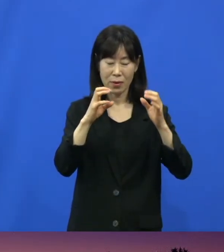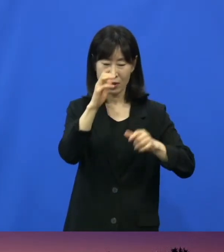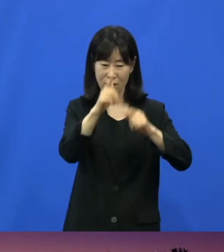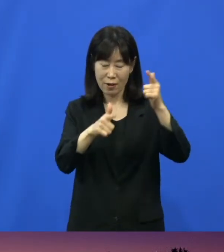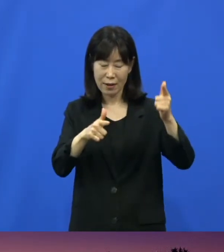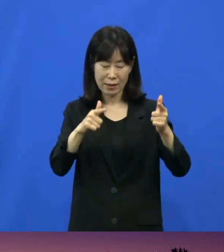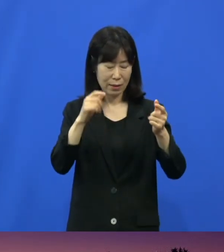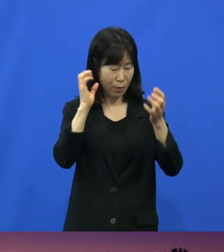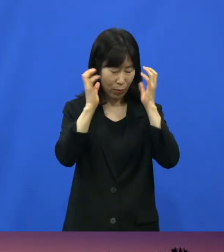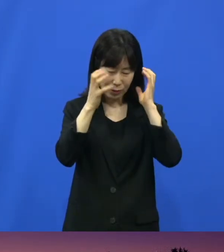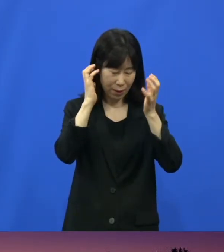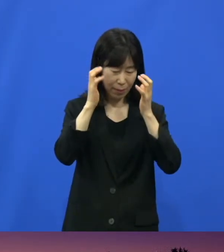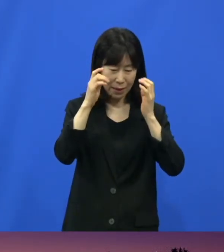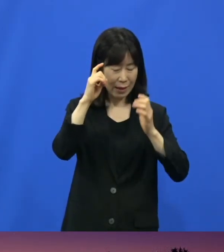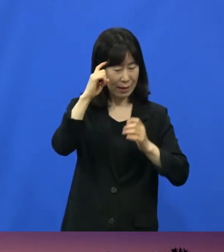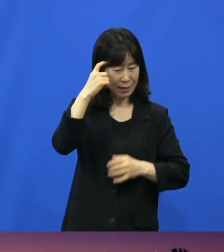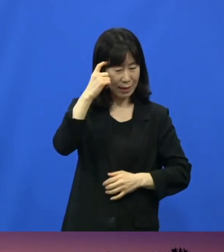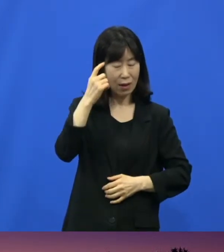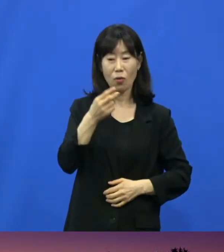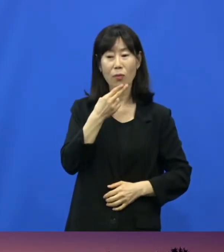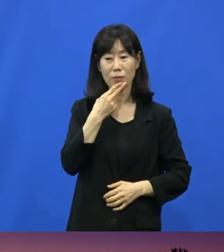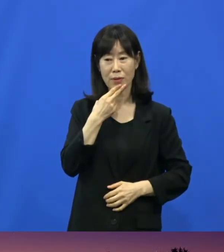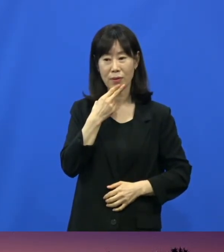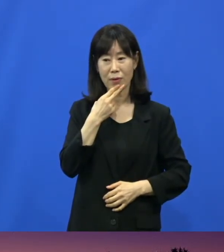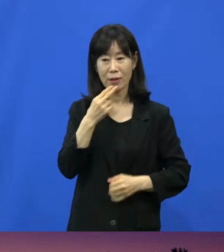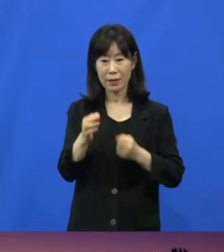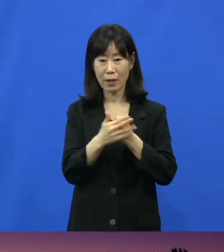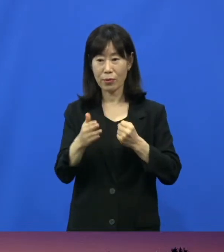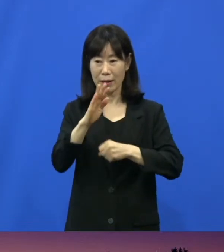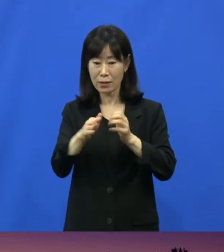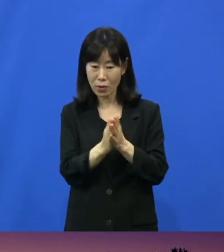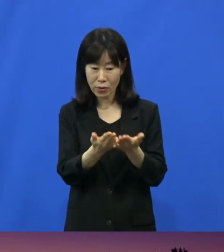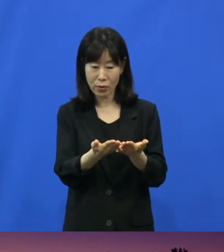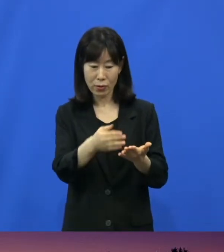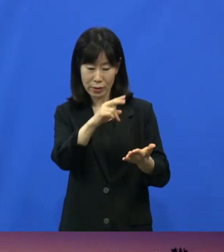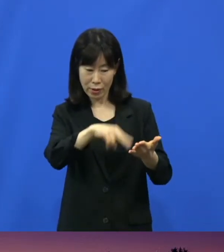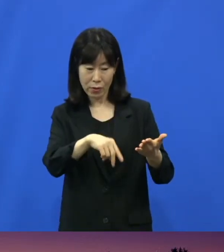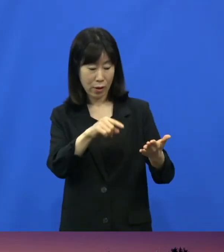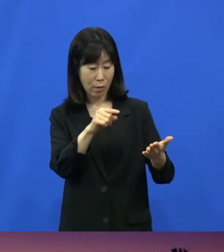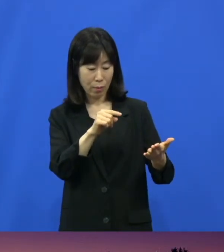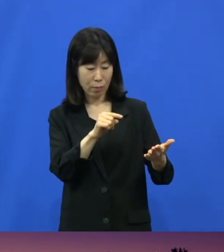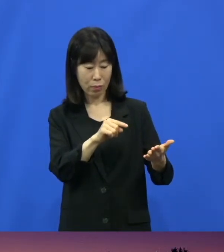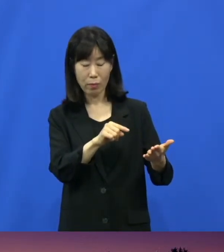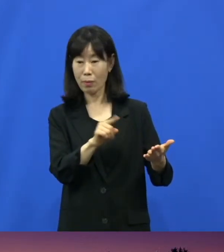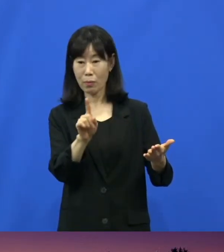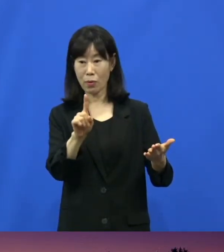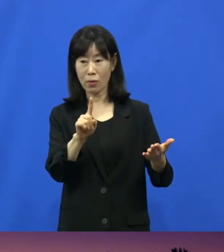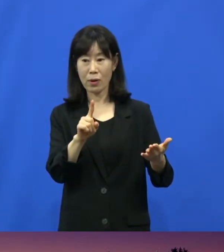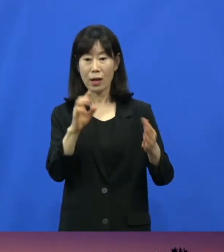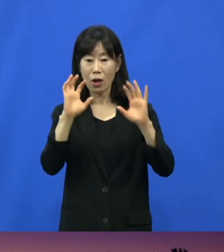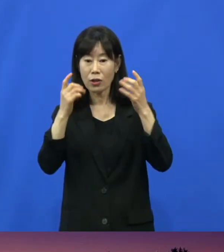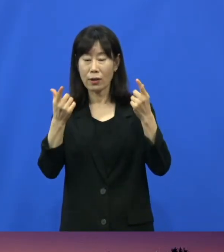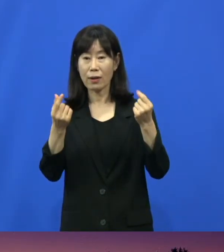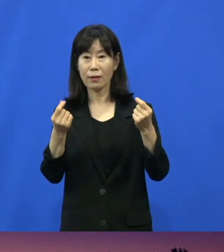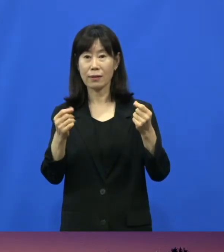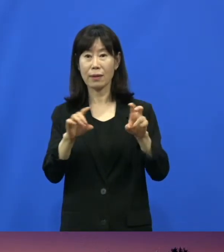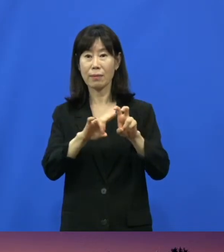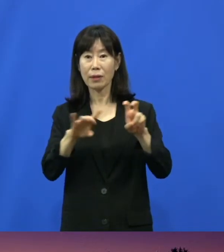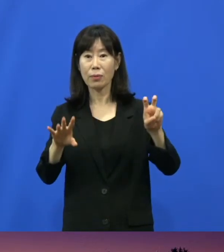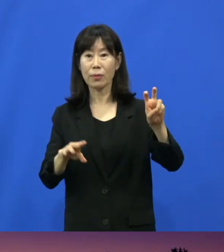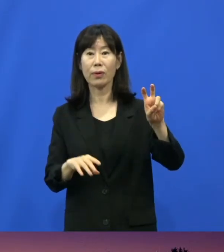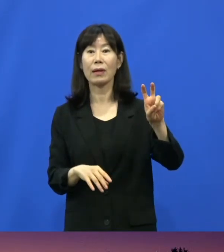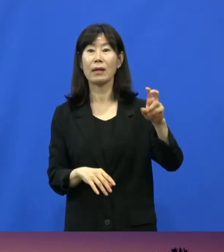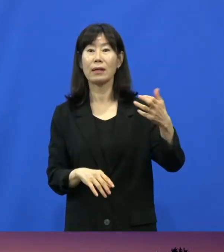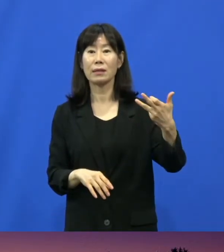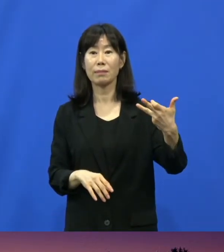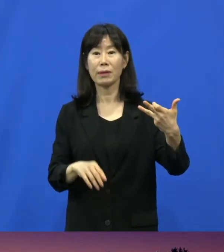어린 아이와 같지 아니하면 천국에 들어가지 못할 것이다. 예수님이 그렇게 말씀하셨어요. 마태복음 18장 20절 3절 보십시오.